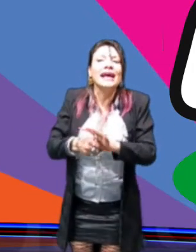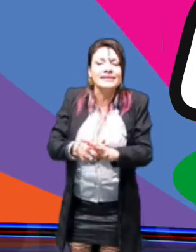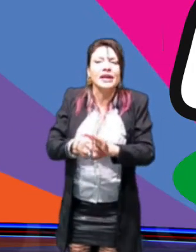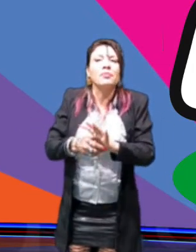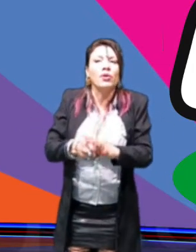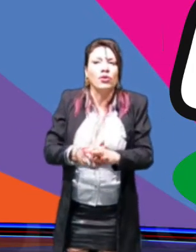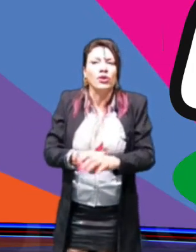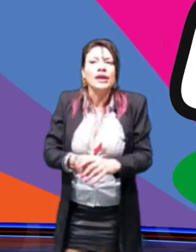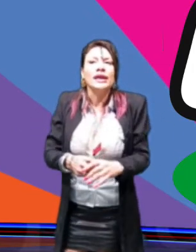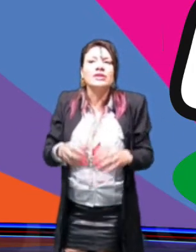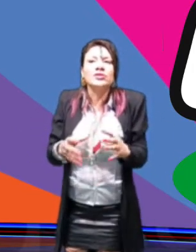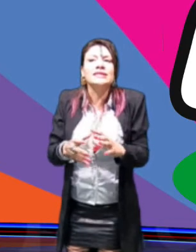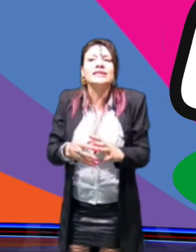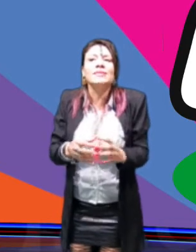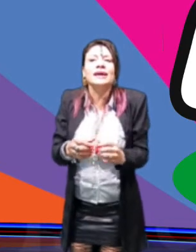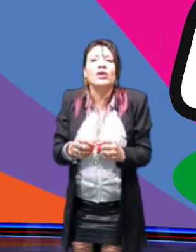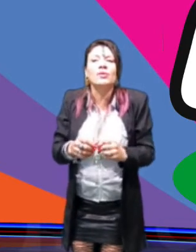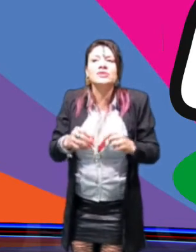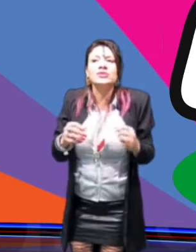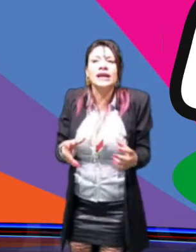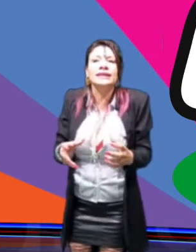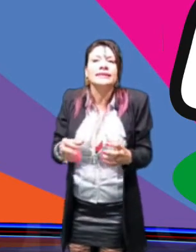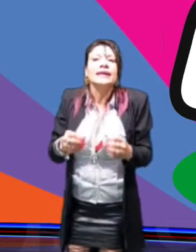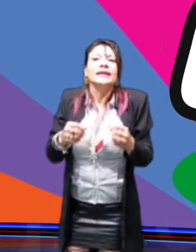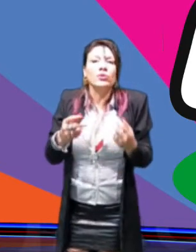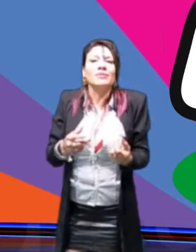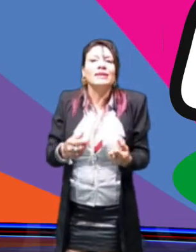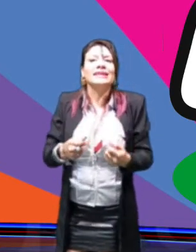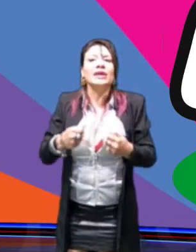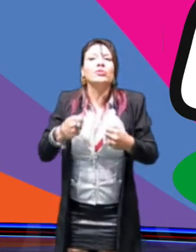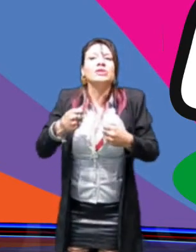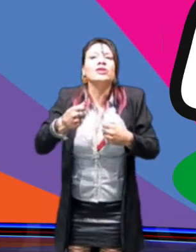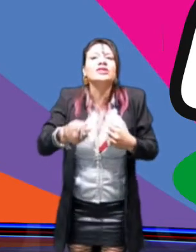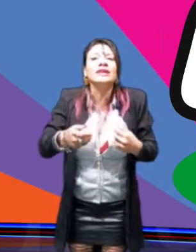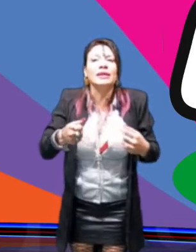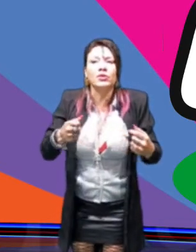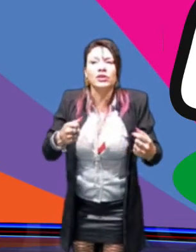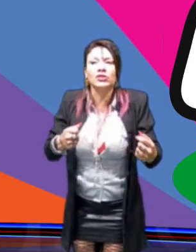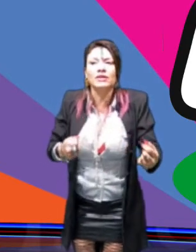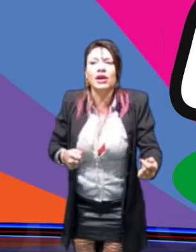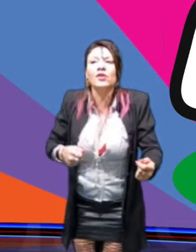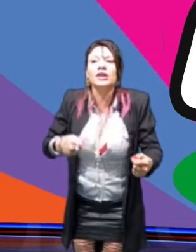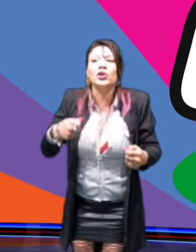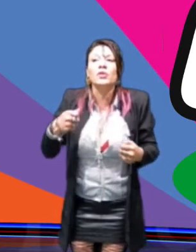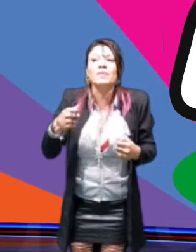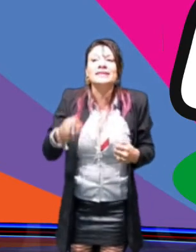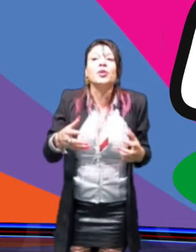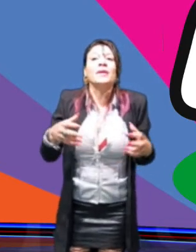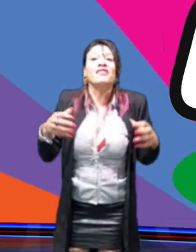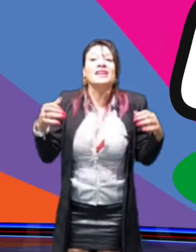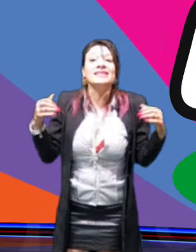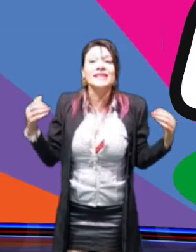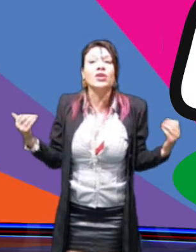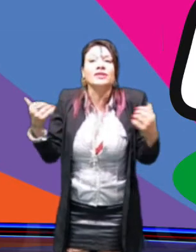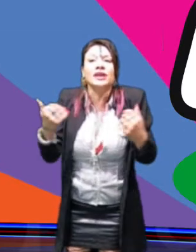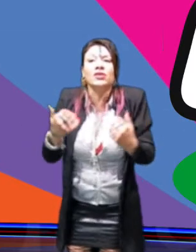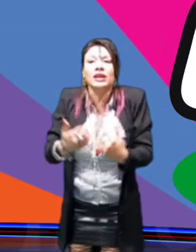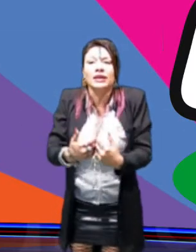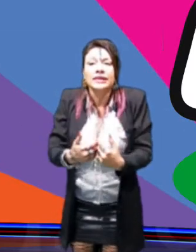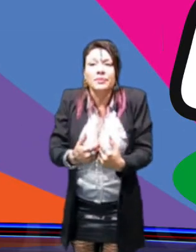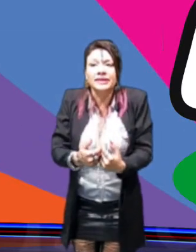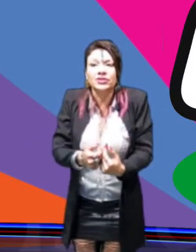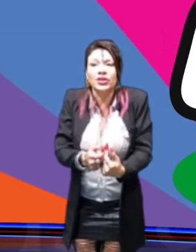alcanza, es poco. El corazón del sistema de las obras sociales, que justamente están nutriéndose del aporte de los trabajadores y los empresarios para financiar los reintegros de